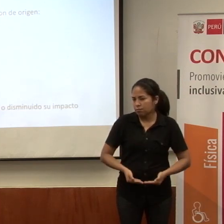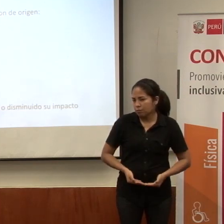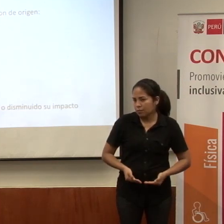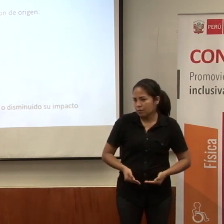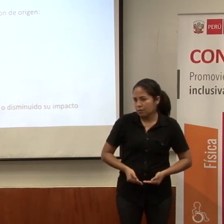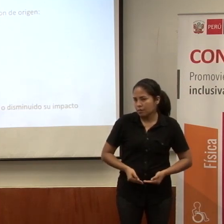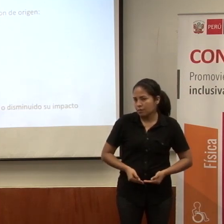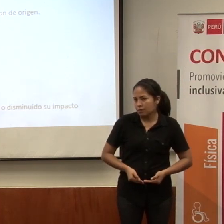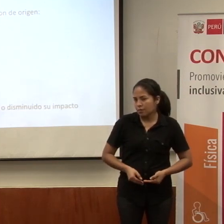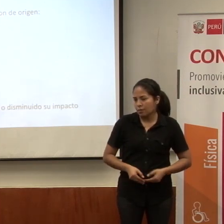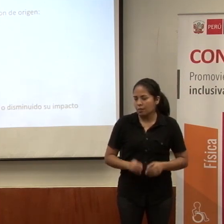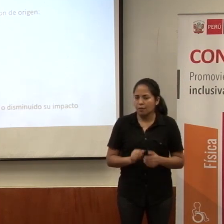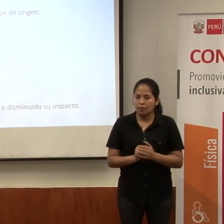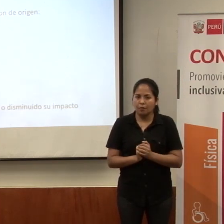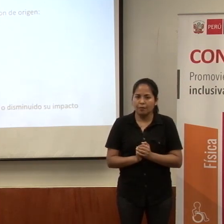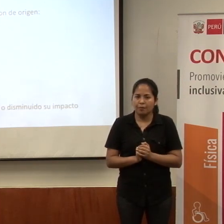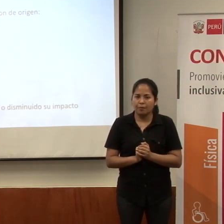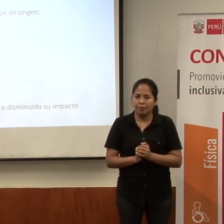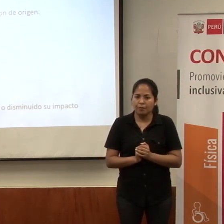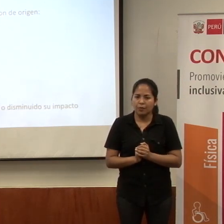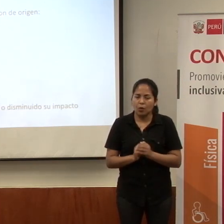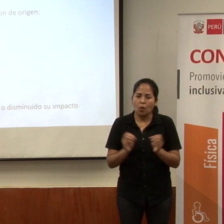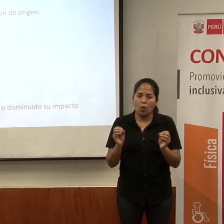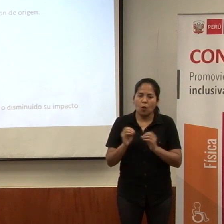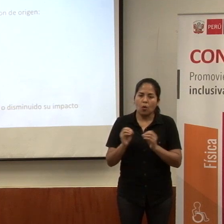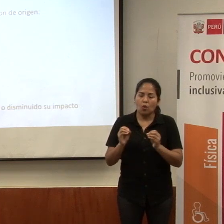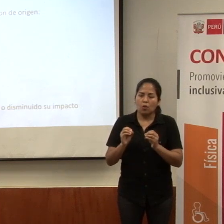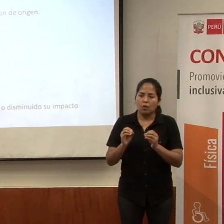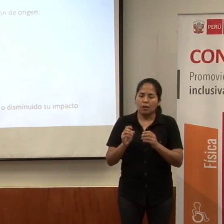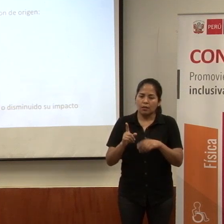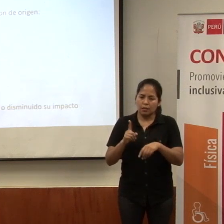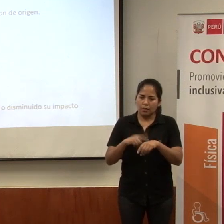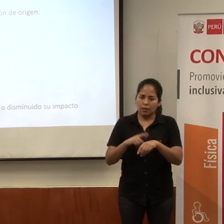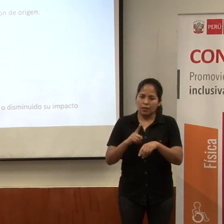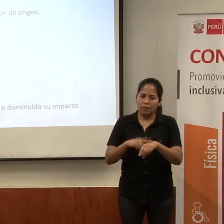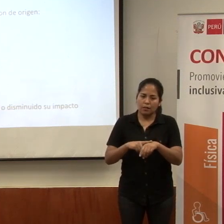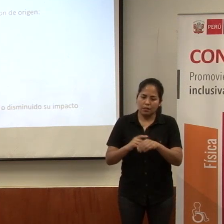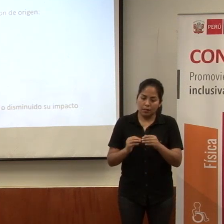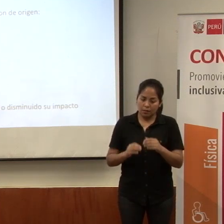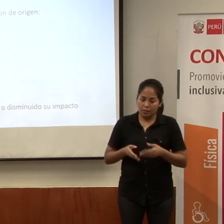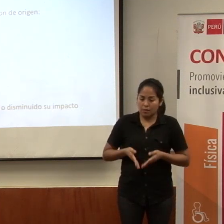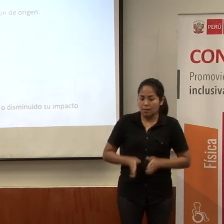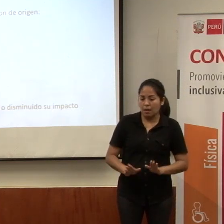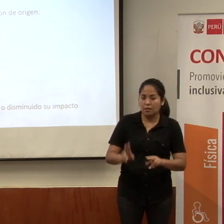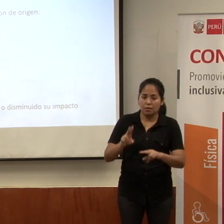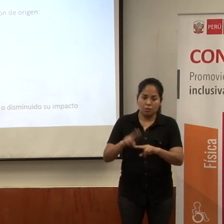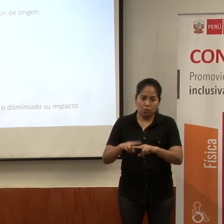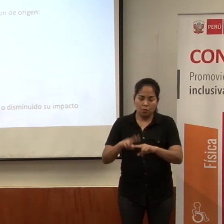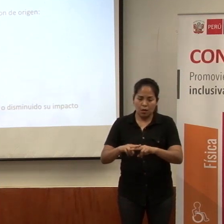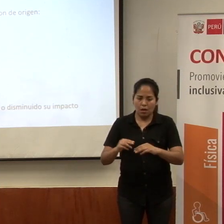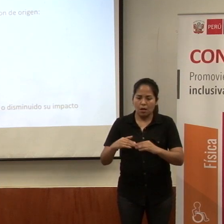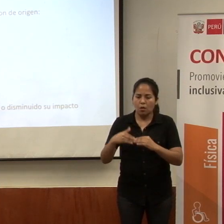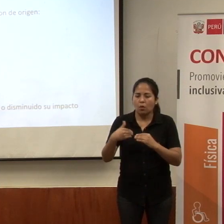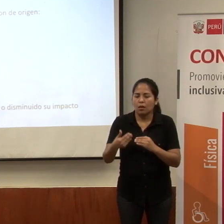importante cuidar del embarazo, y aquellas adquiridas, dentro de las cuales las más